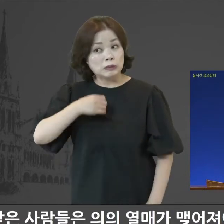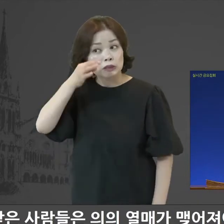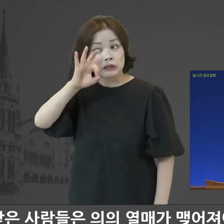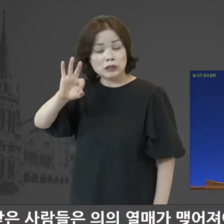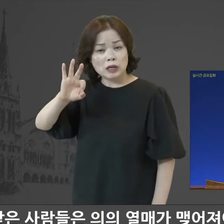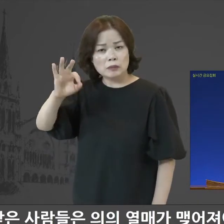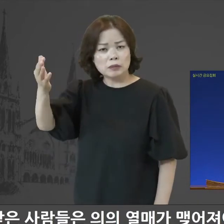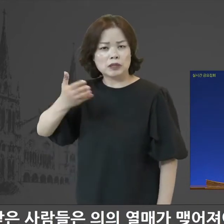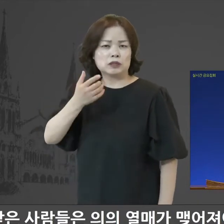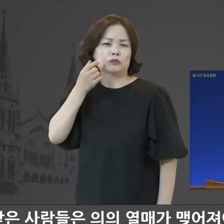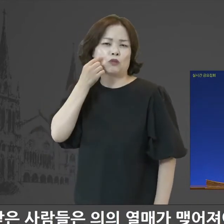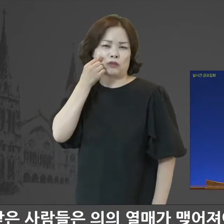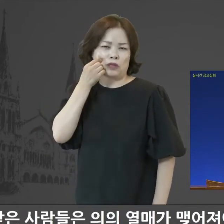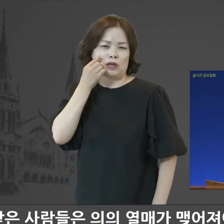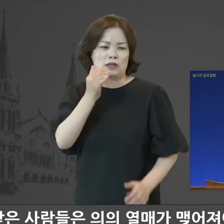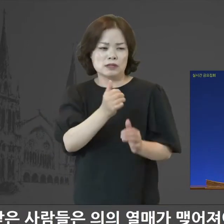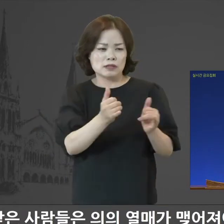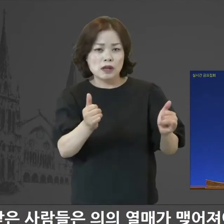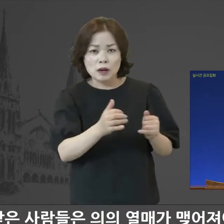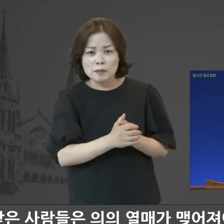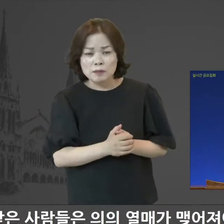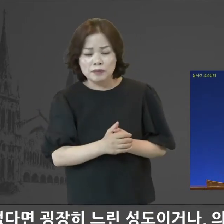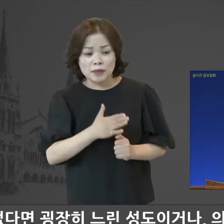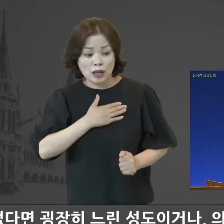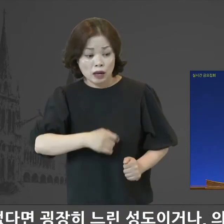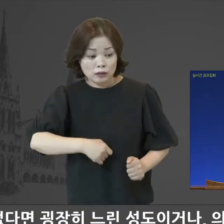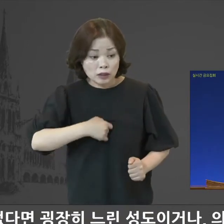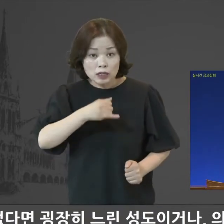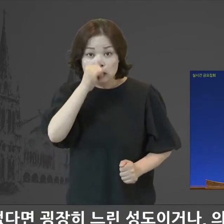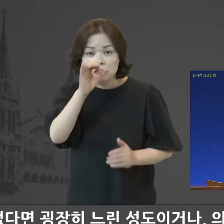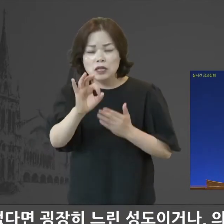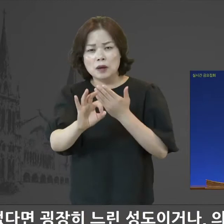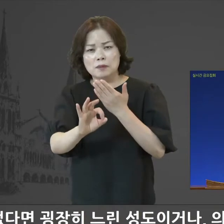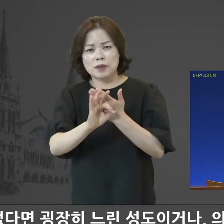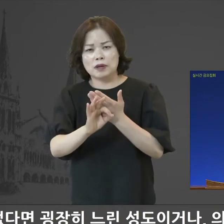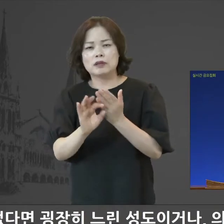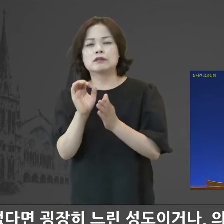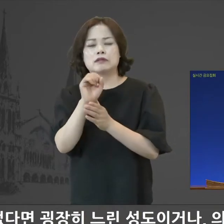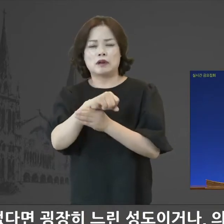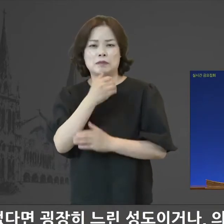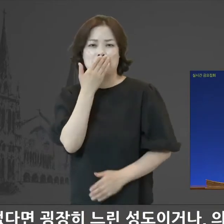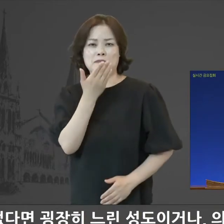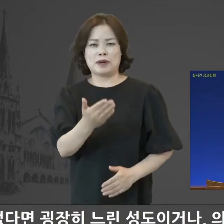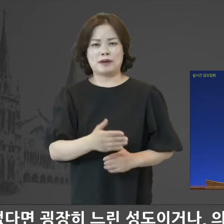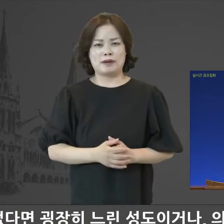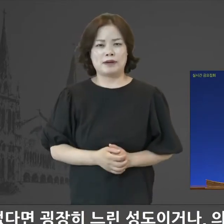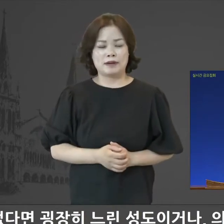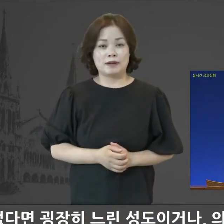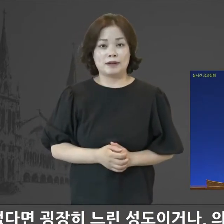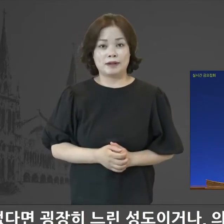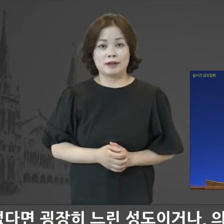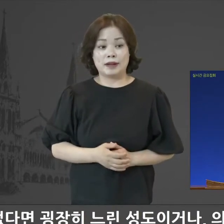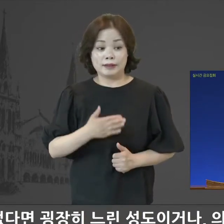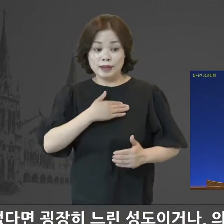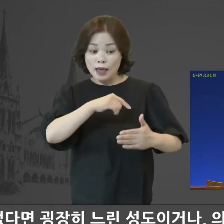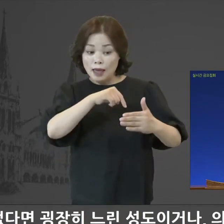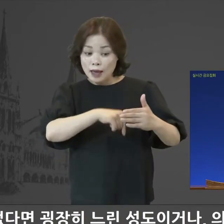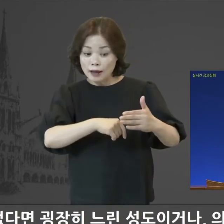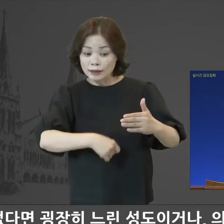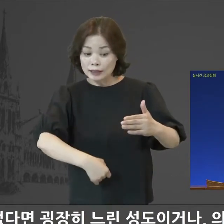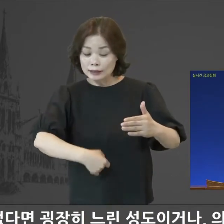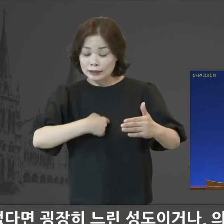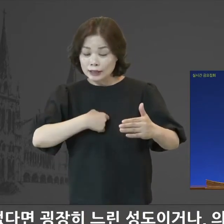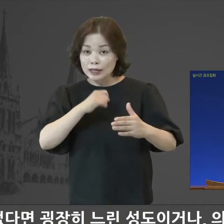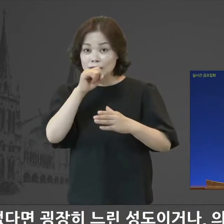못한 경우일 겁니다. 내 안에 의가 있다면 그 의는 열매를 맺게 되어 있습니다. 그래서 내 안에 있는